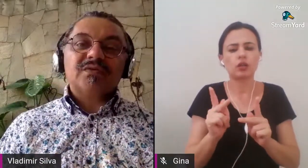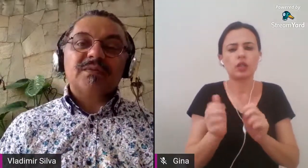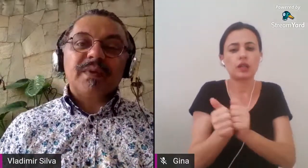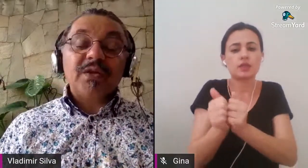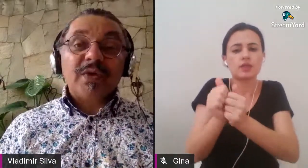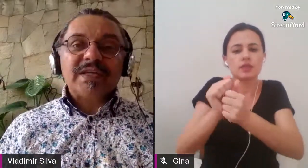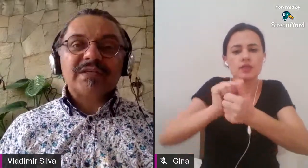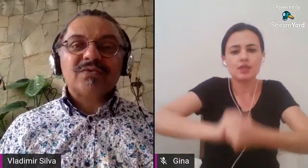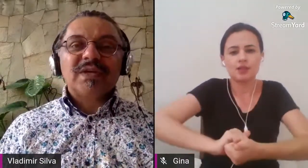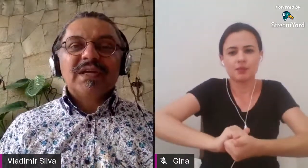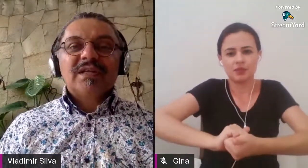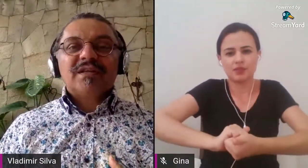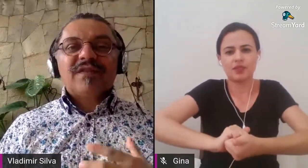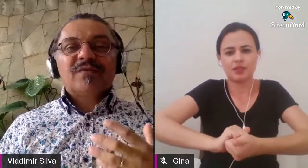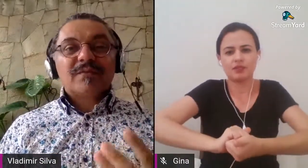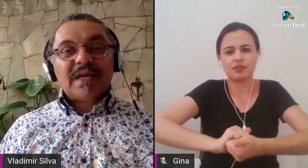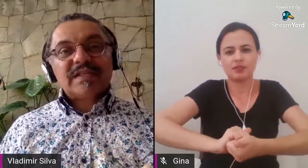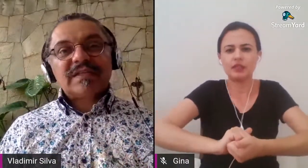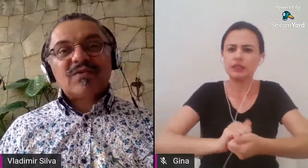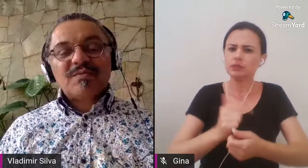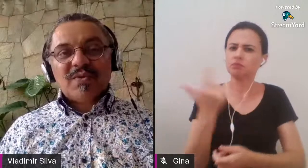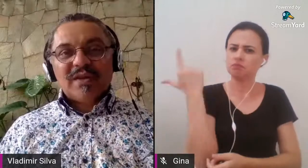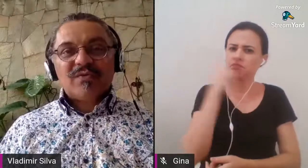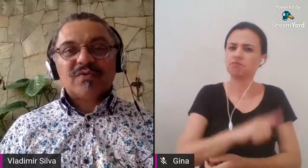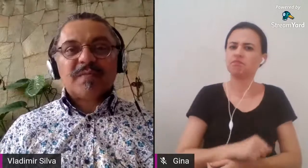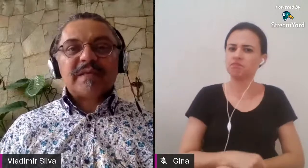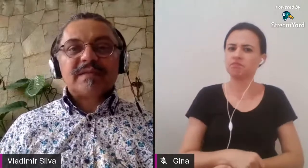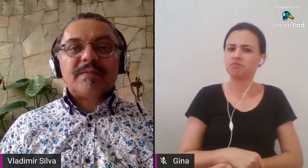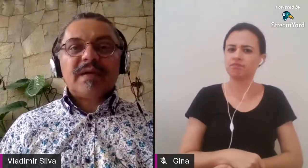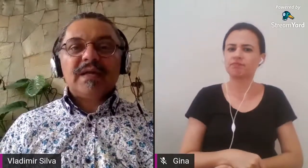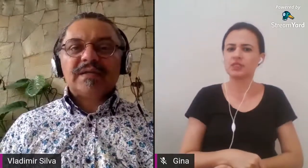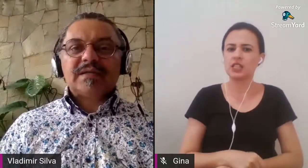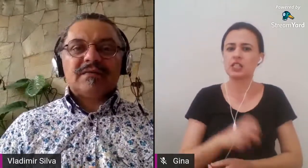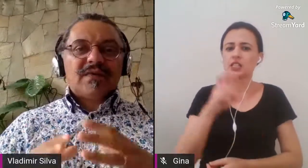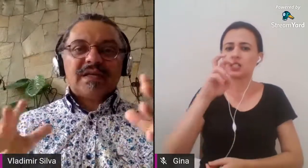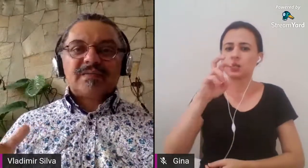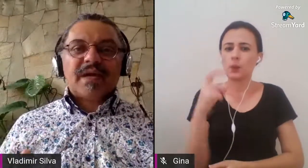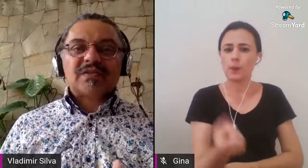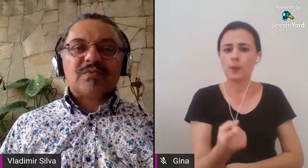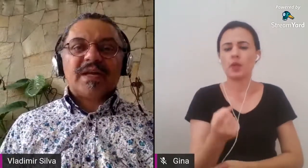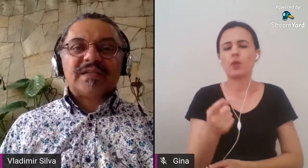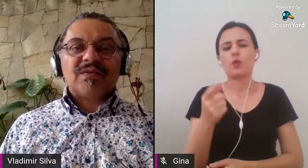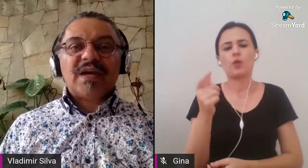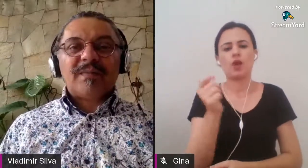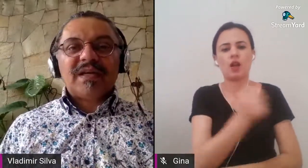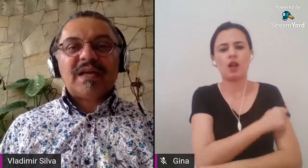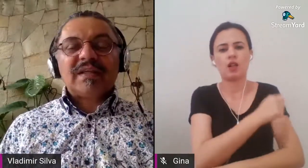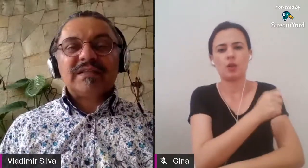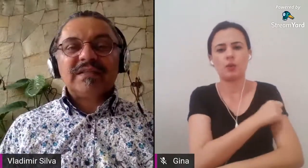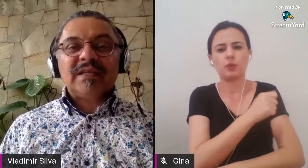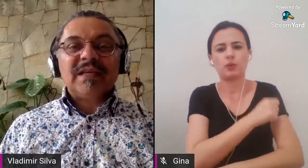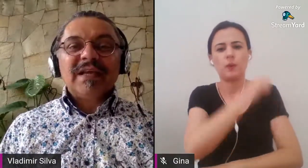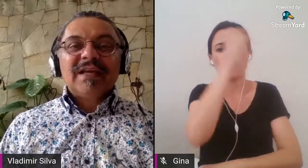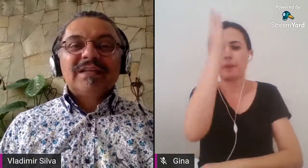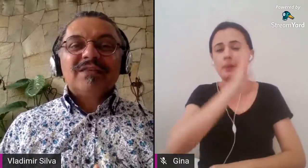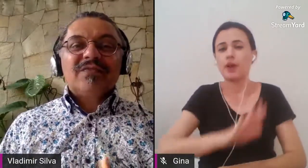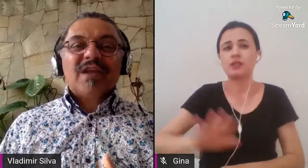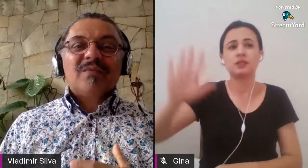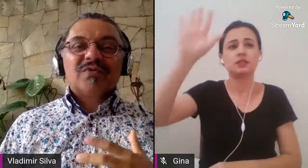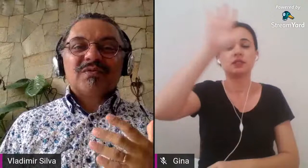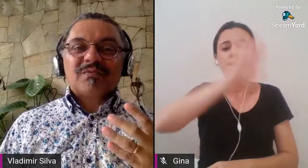foi repleto de pleno êxito. Tivemos mais de 5 mil alunos participantes de várias partes do Brasil e da América